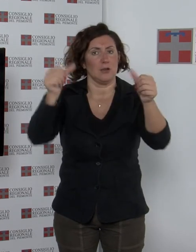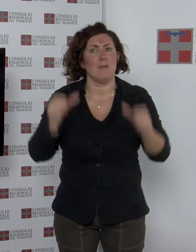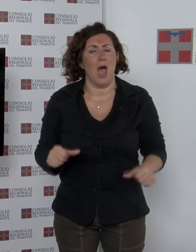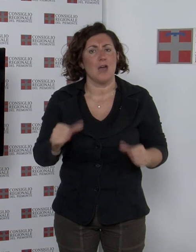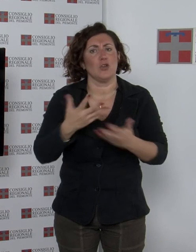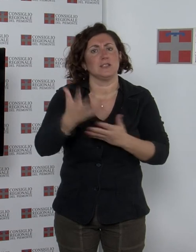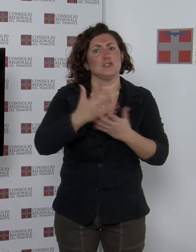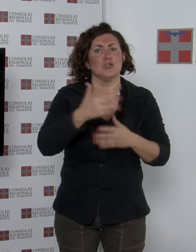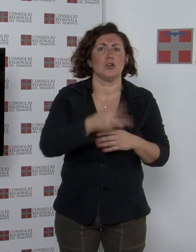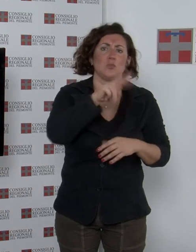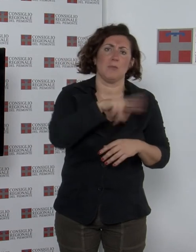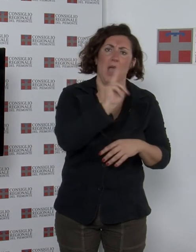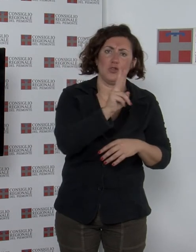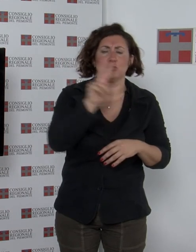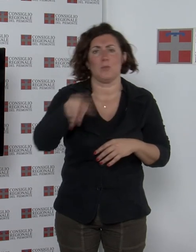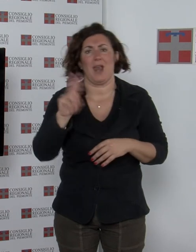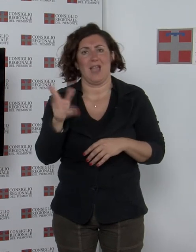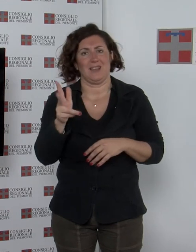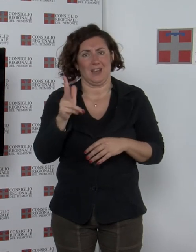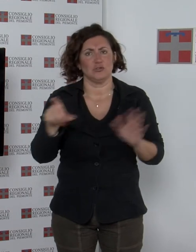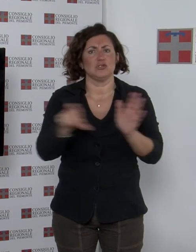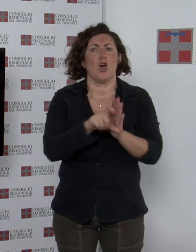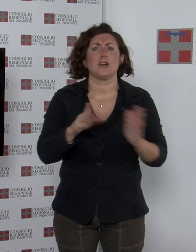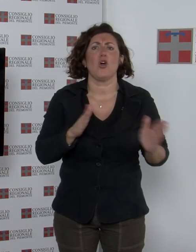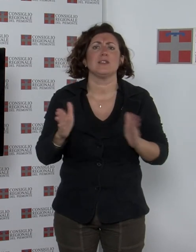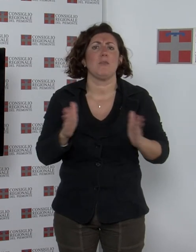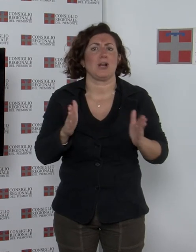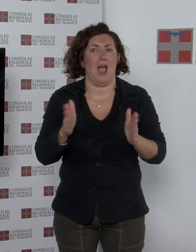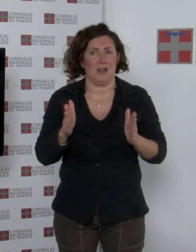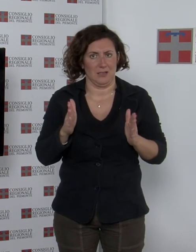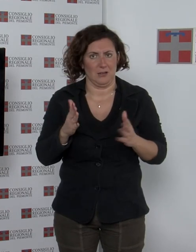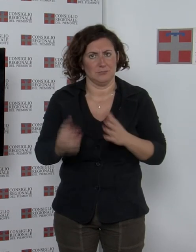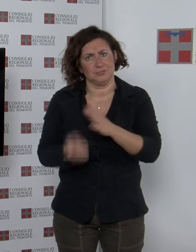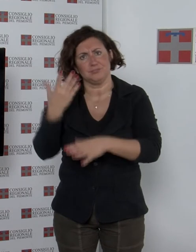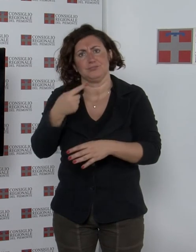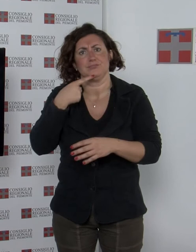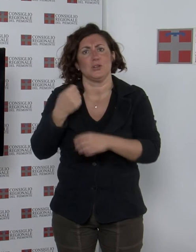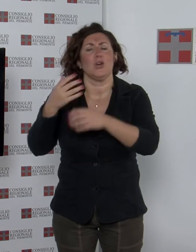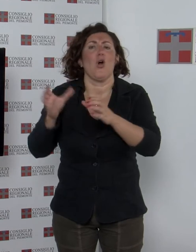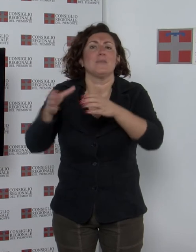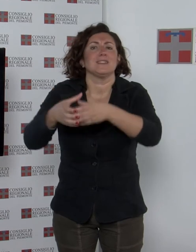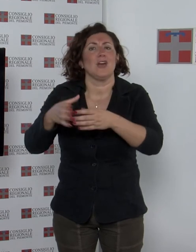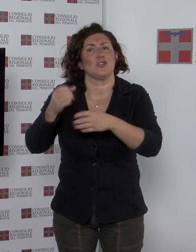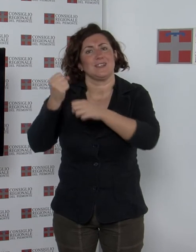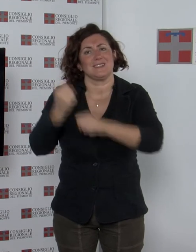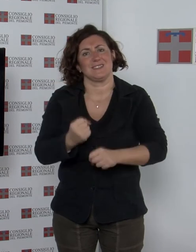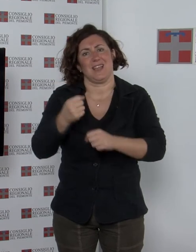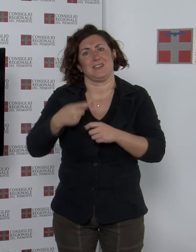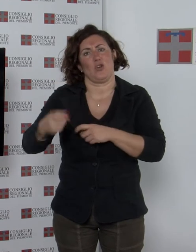del progetto di storia contemporanea indetto dal comitato Resistenza e costituzione del consiglio regionale del Piemonte in collaborazione